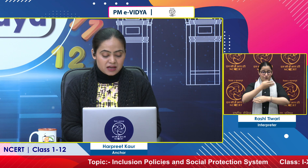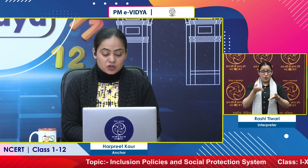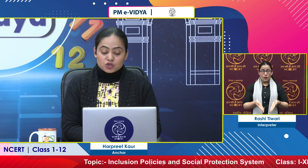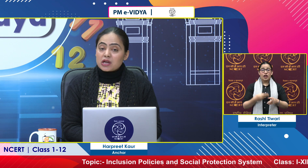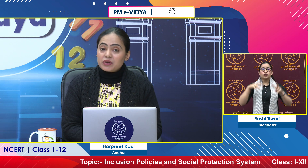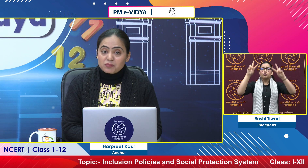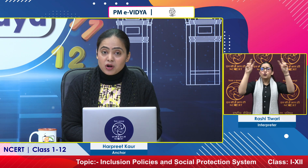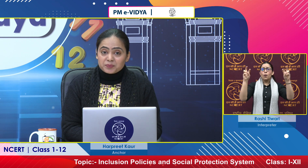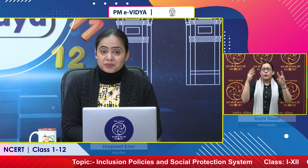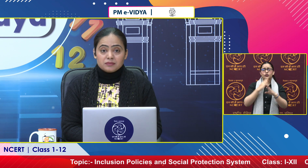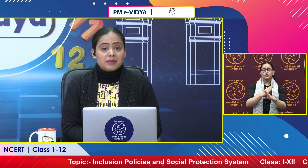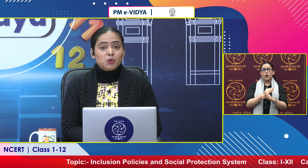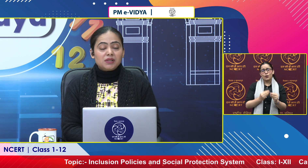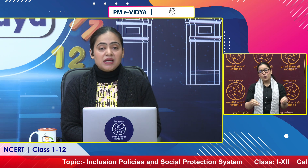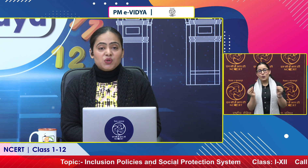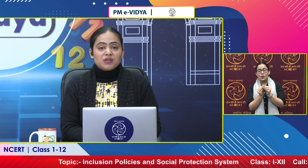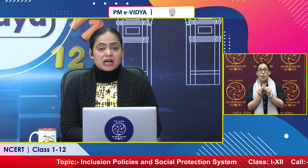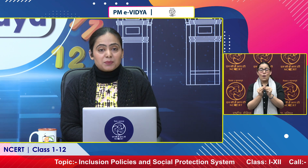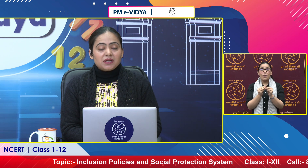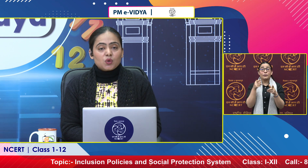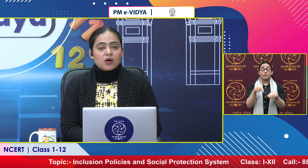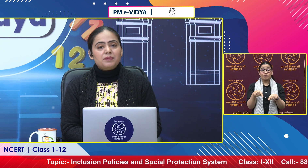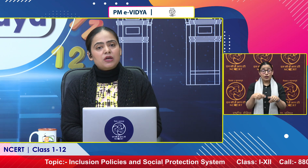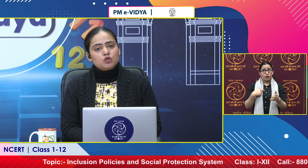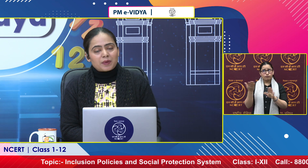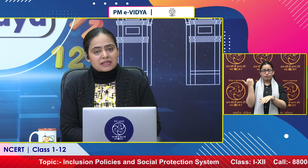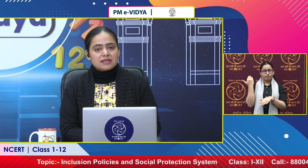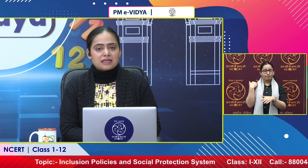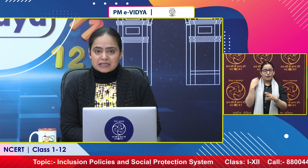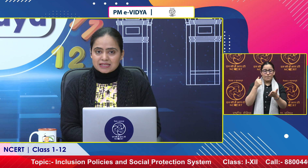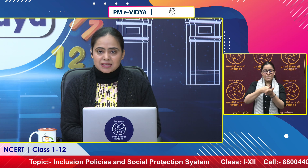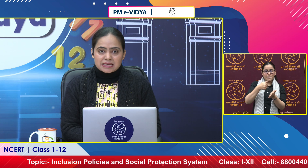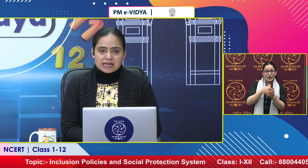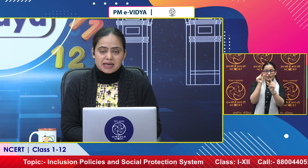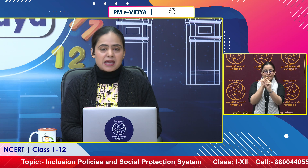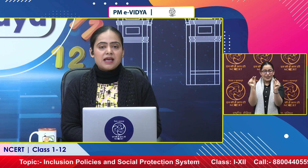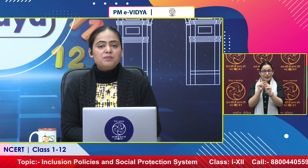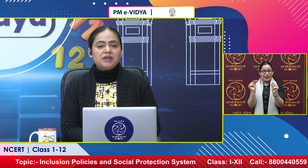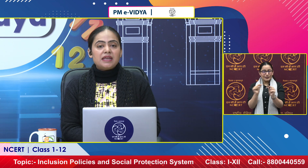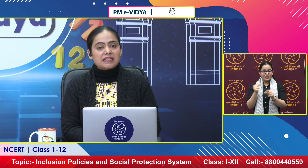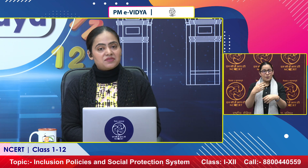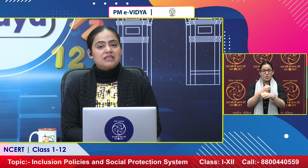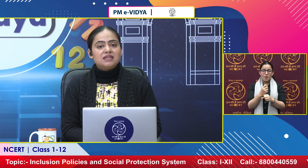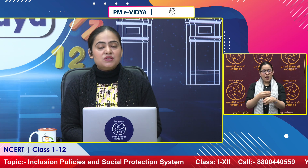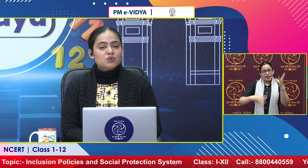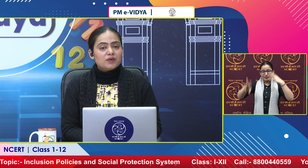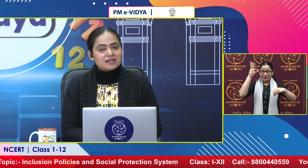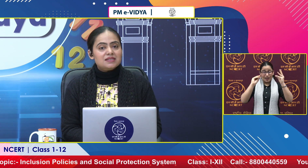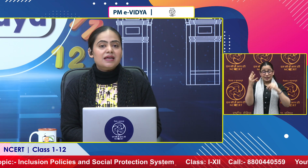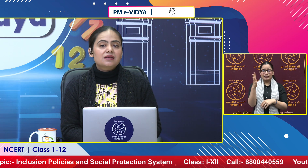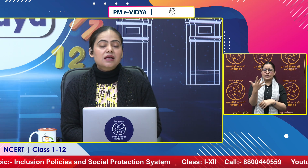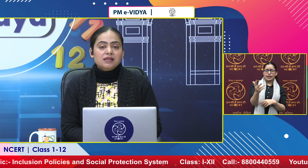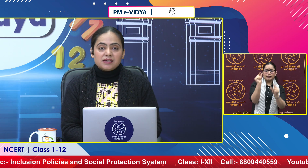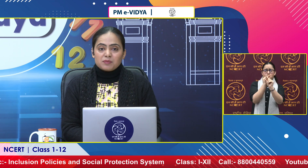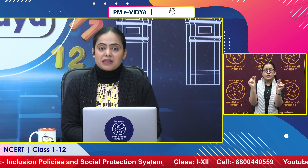टॉपिक है शेयरिंग मोर। बिल्कुल, क्योंकि अब तक तो हमने कुछ बेसिक सेंटेंसेस सीखे हैं, हमने नेगेटिव सेंटेंसेस को